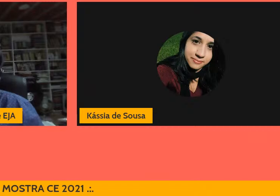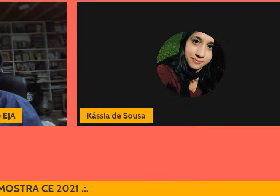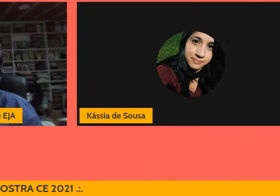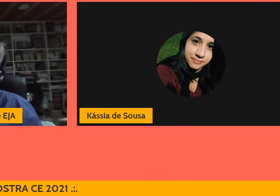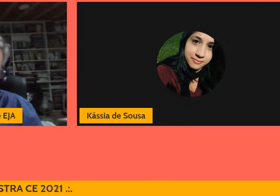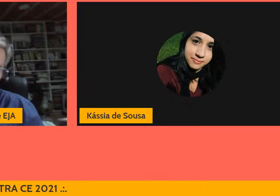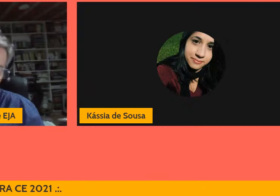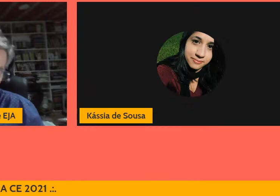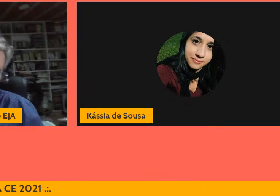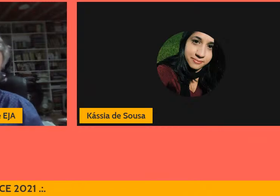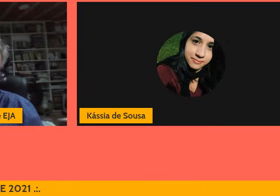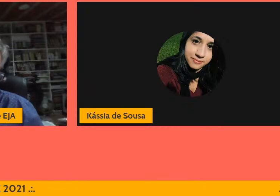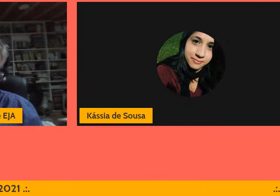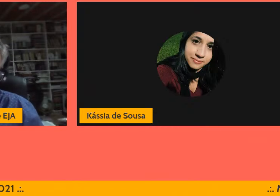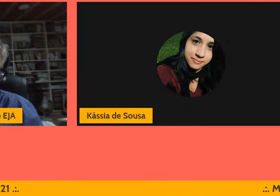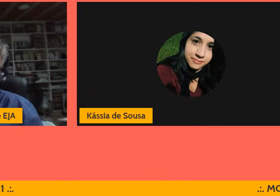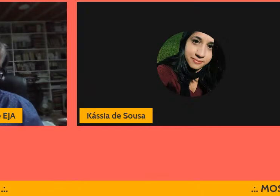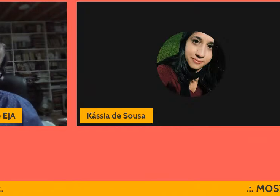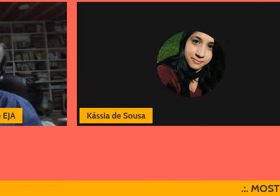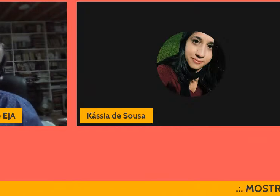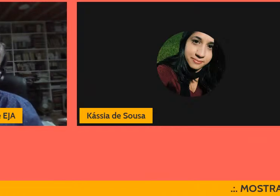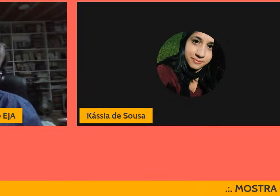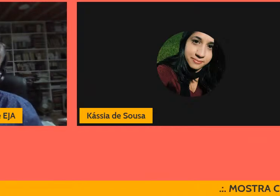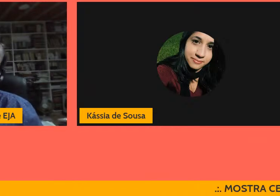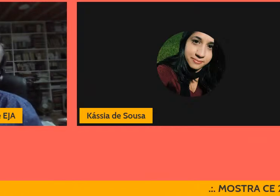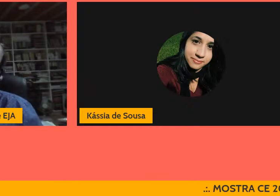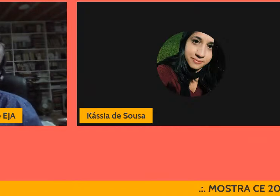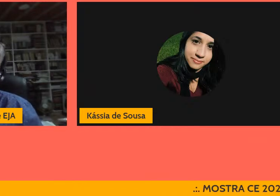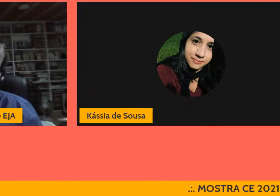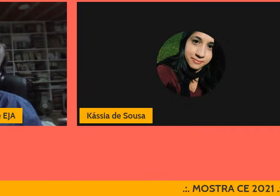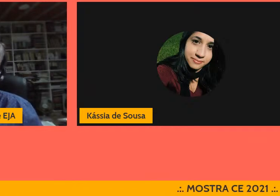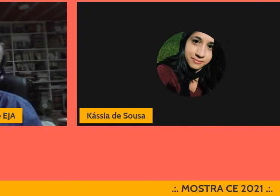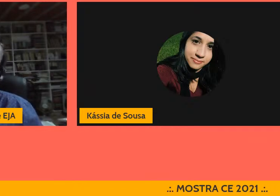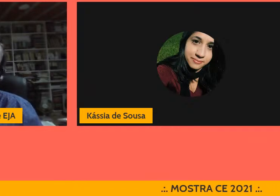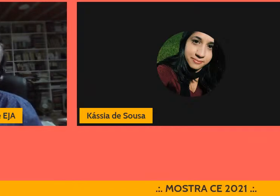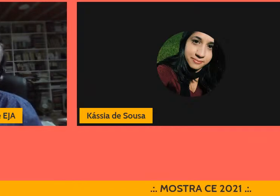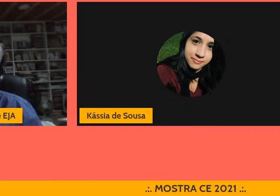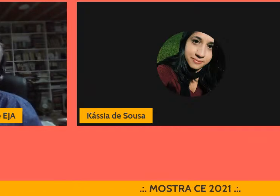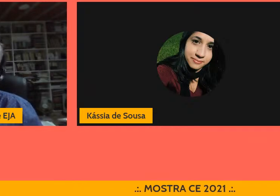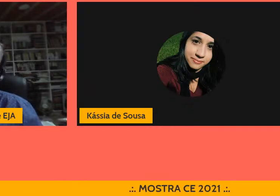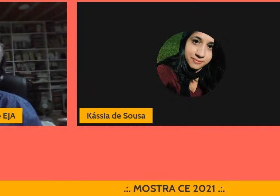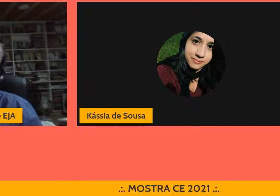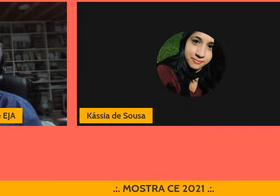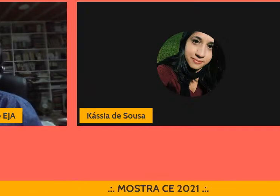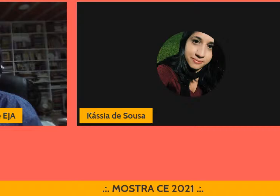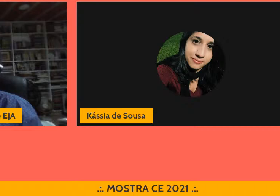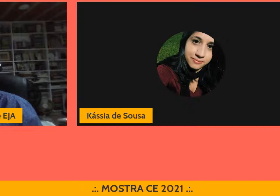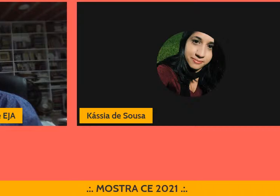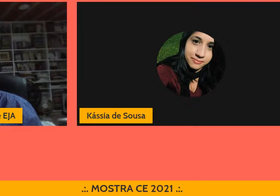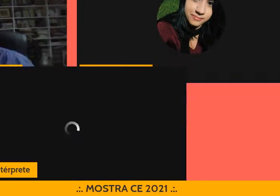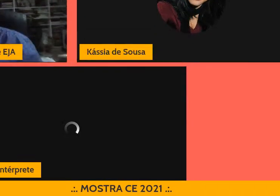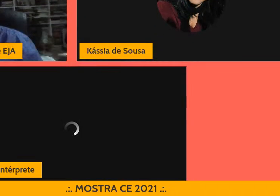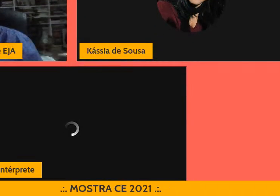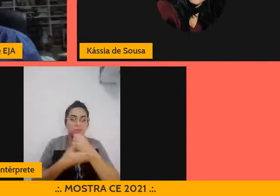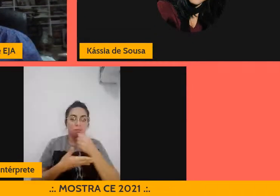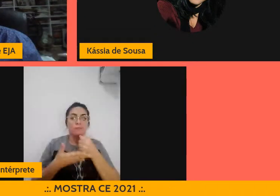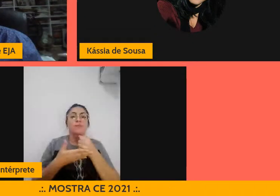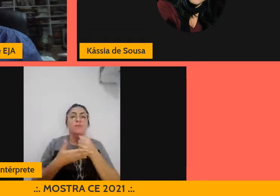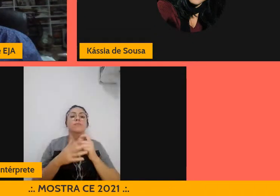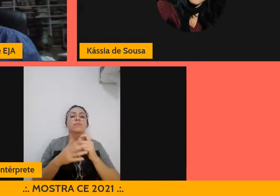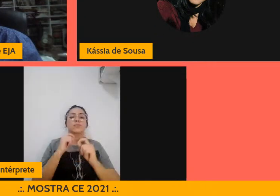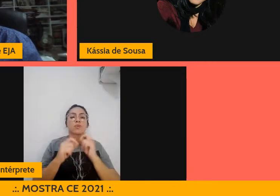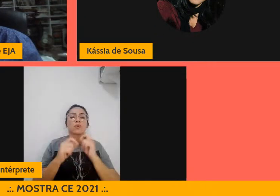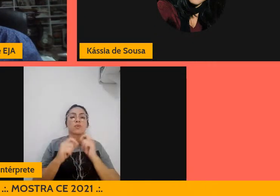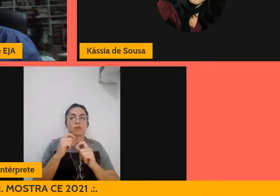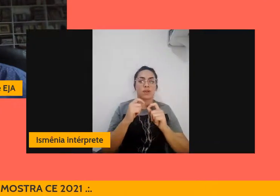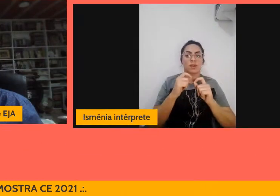Então, né, aquele primeiro ponto, os dois modos básicos de extensão, o